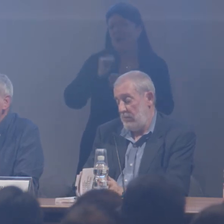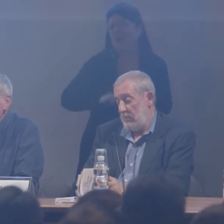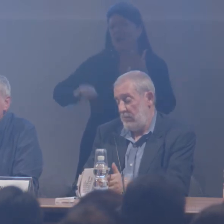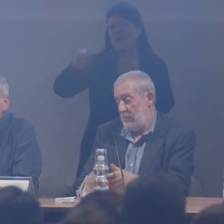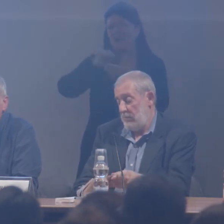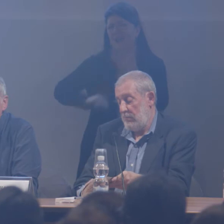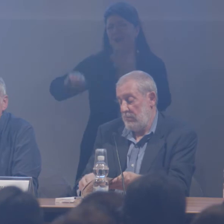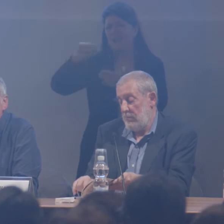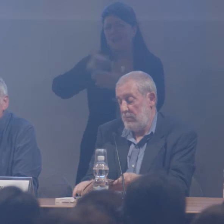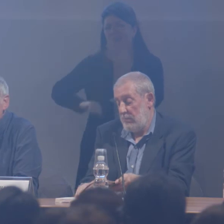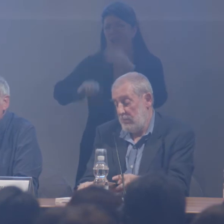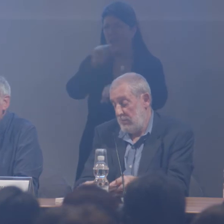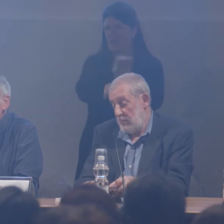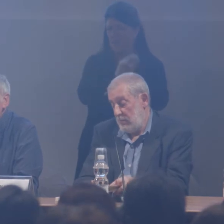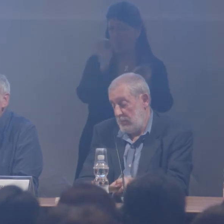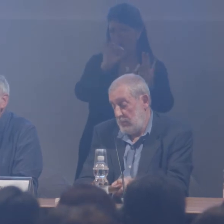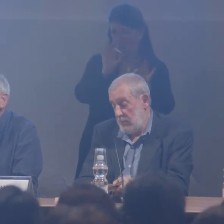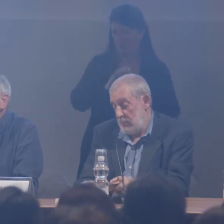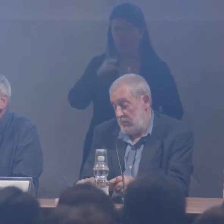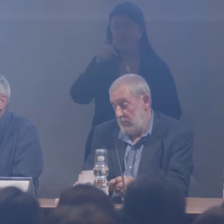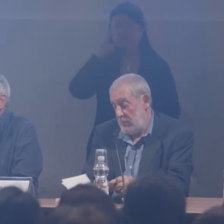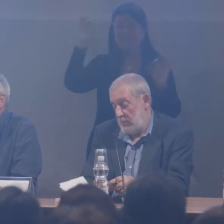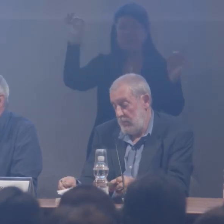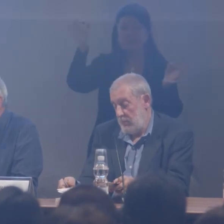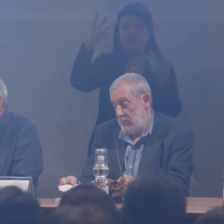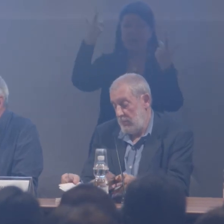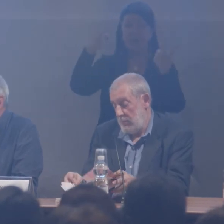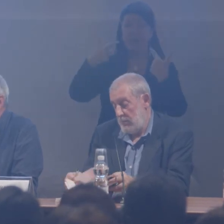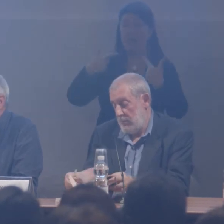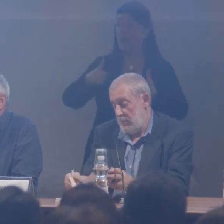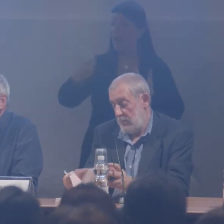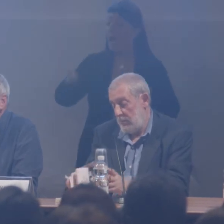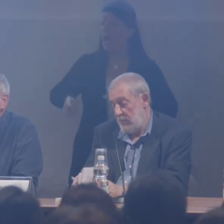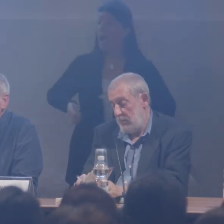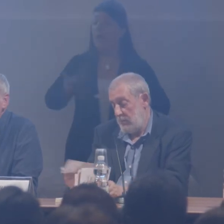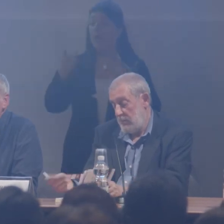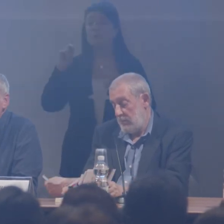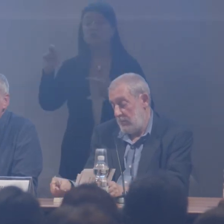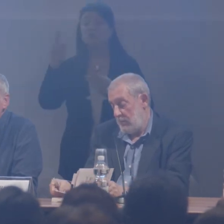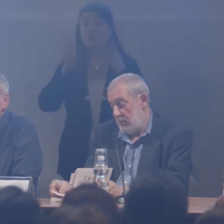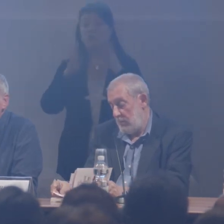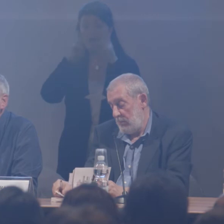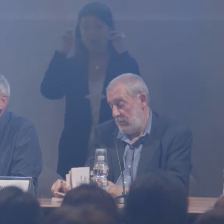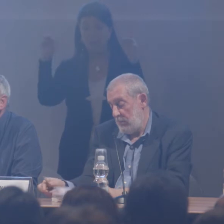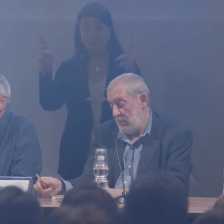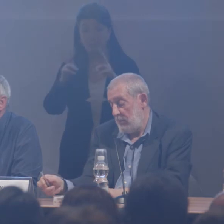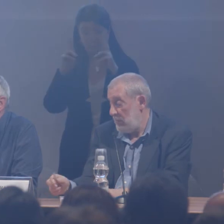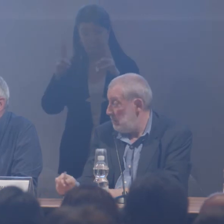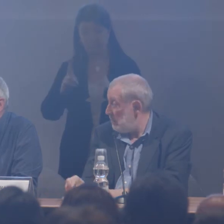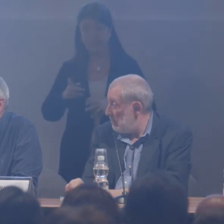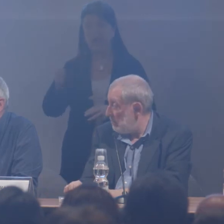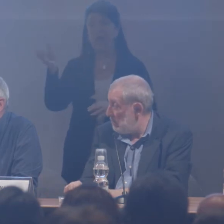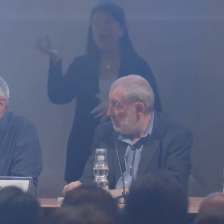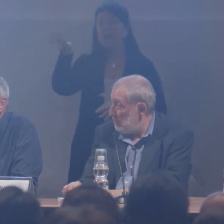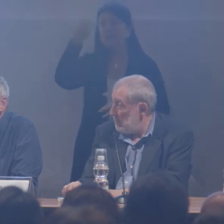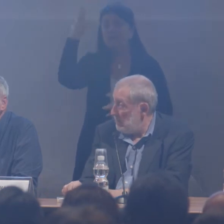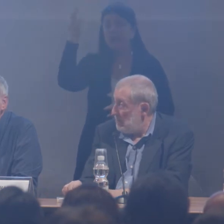stato la spinta a una reazione da parte della mafia, sarebbero ancora